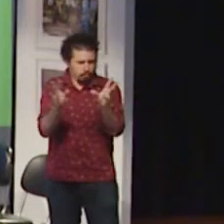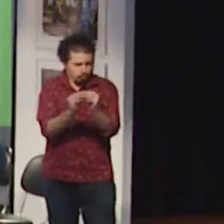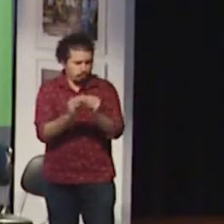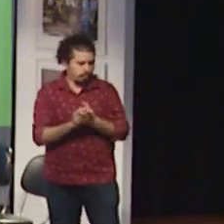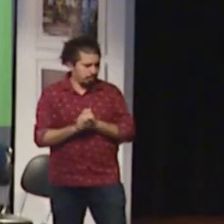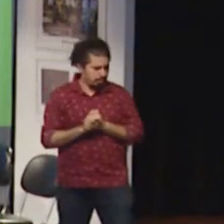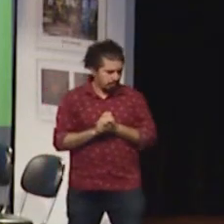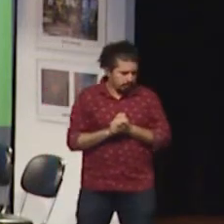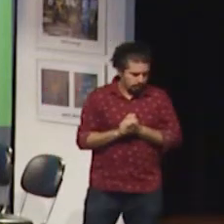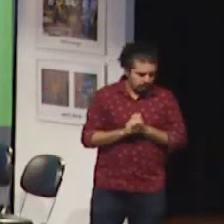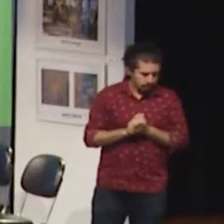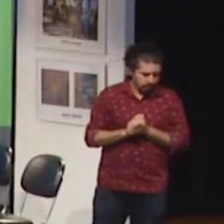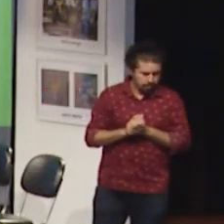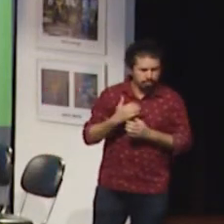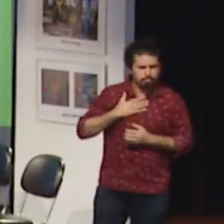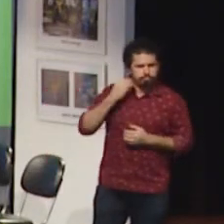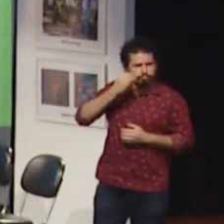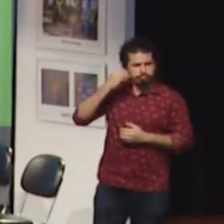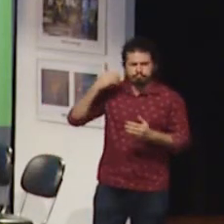Então, assim, eu vou fazer um breve resumo também.